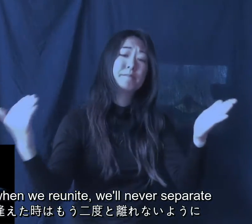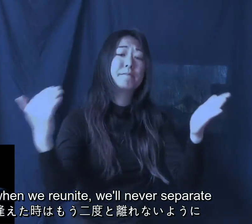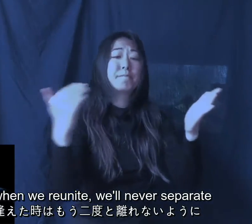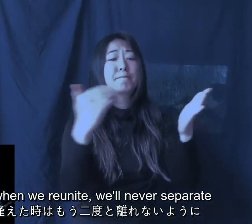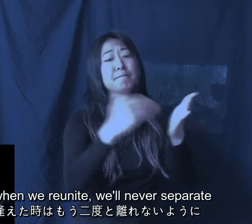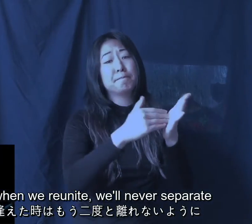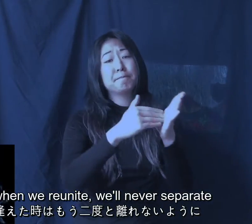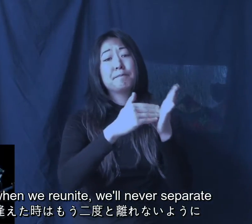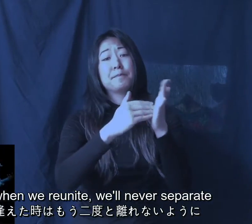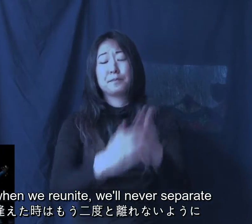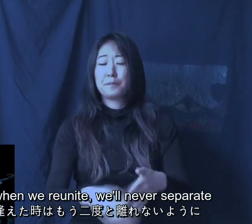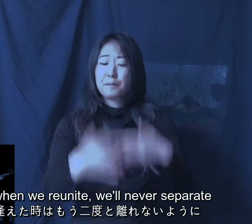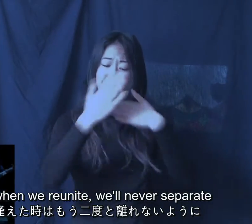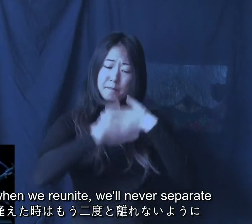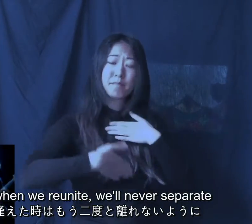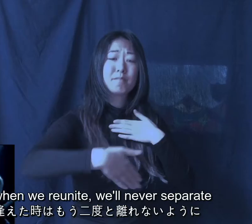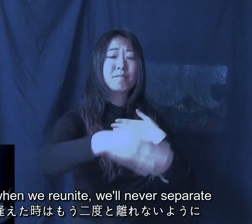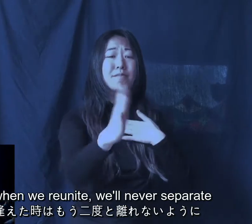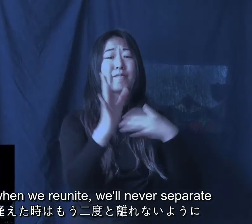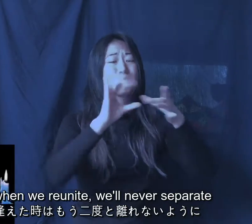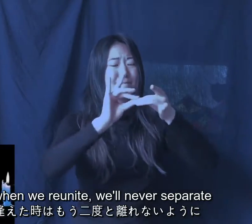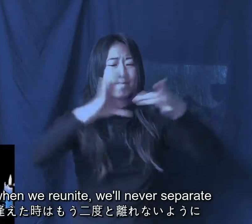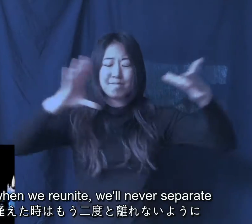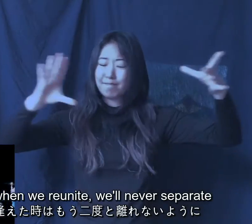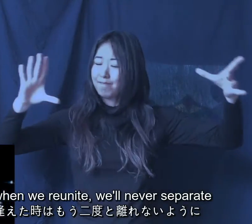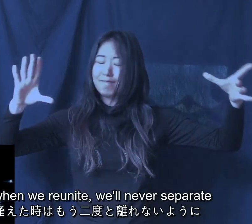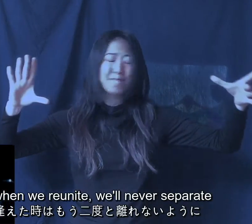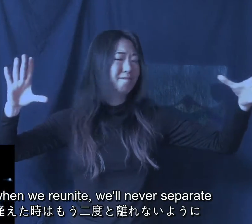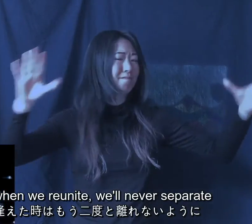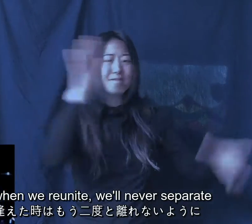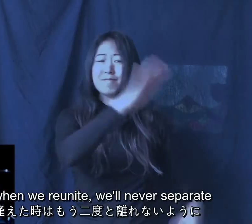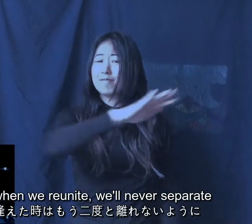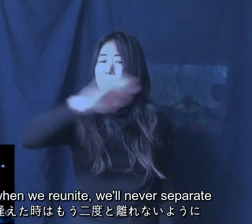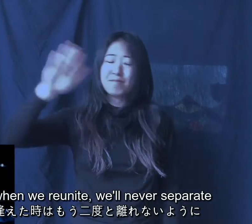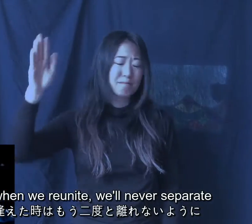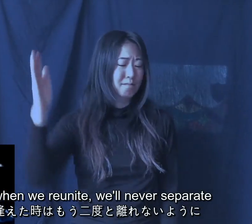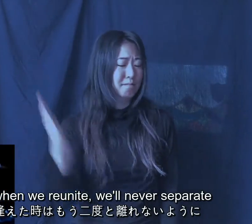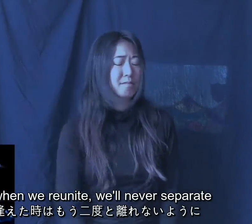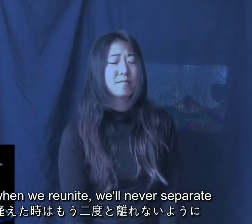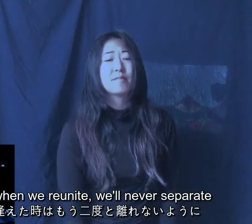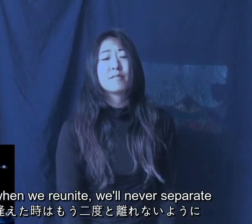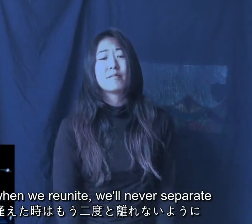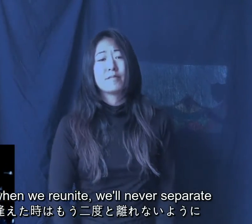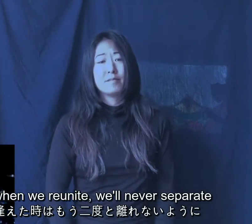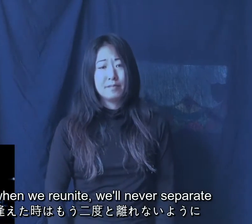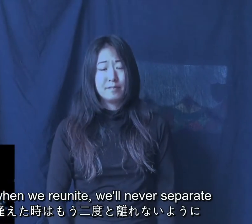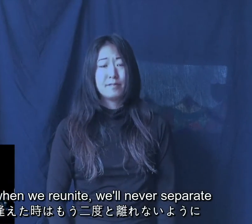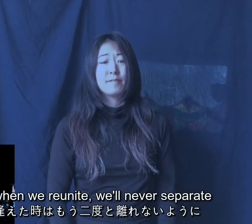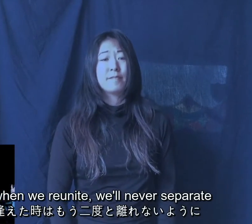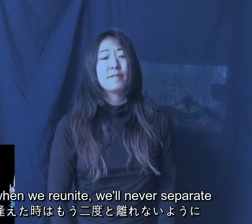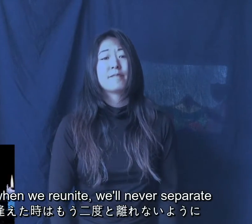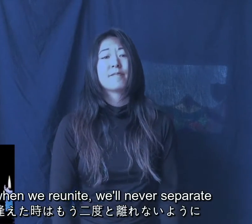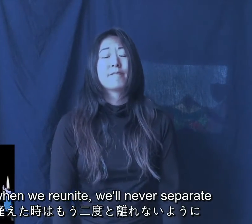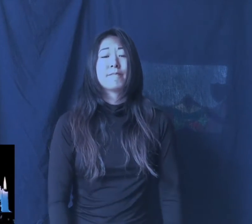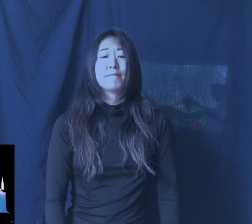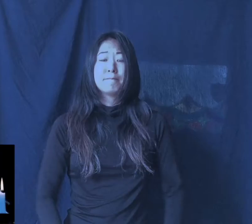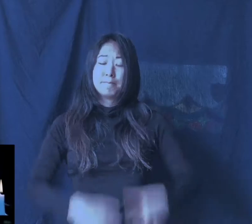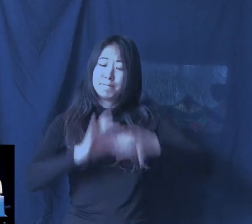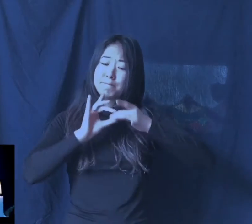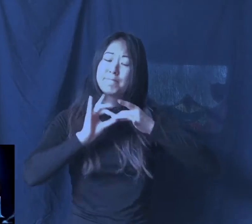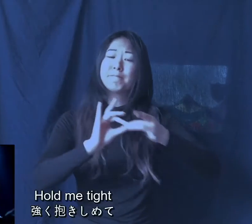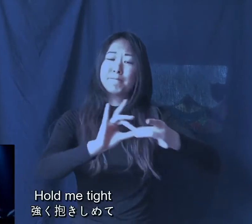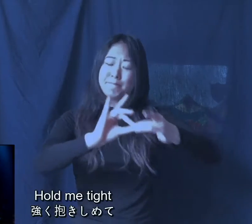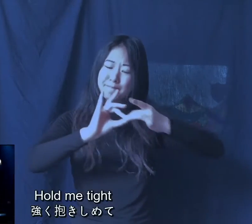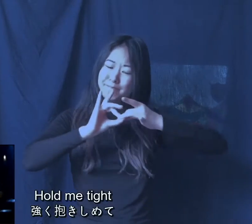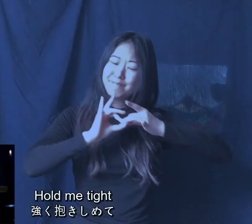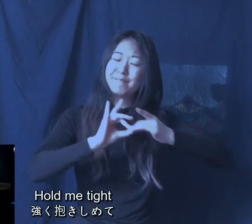はもう二度と離れないように